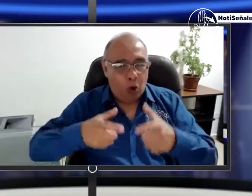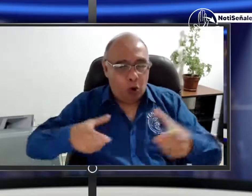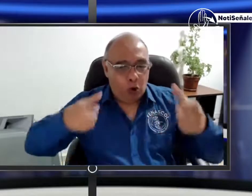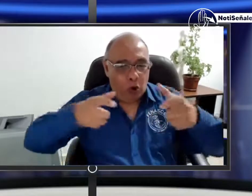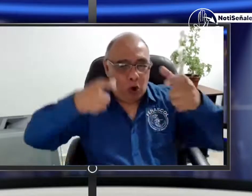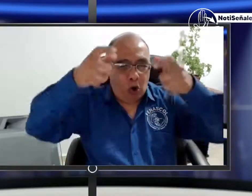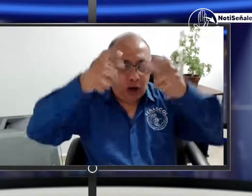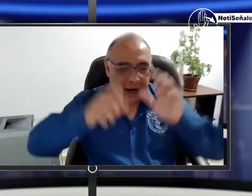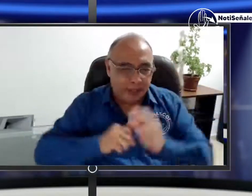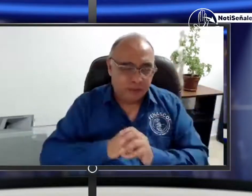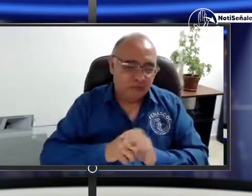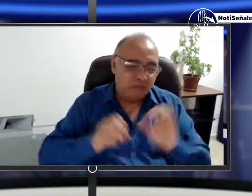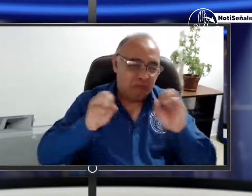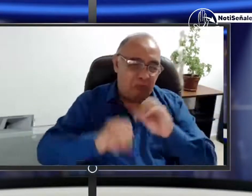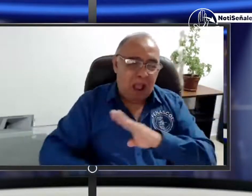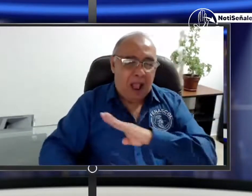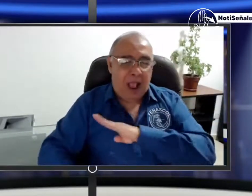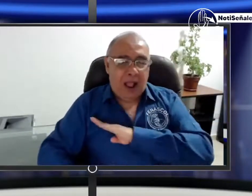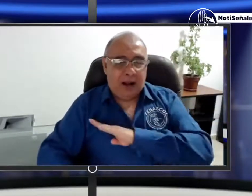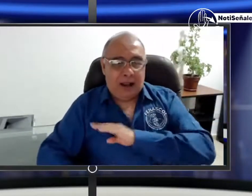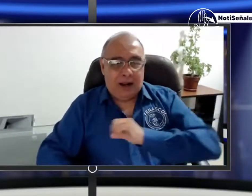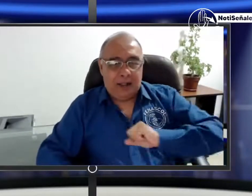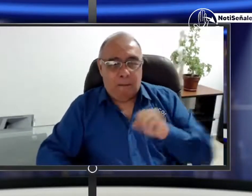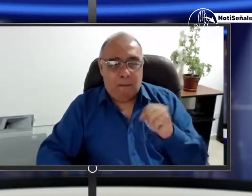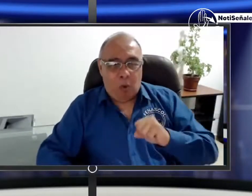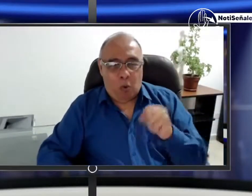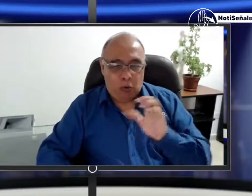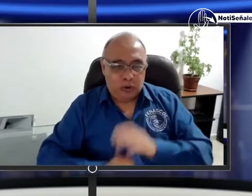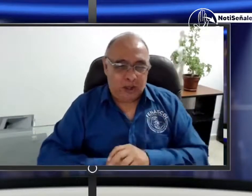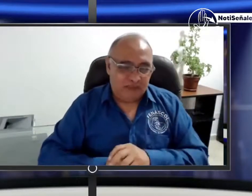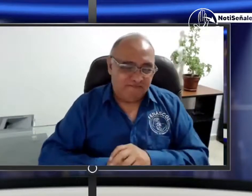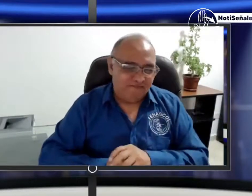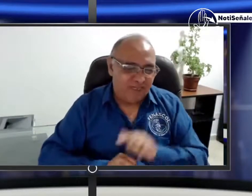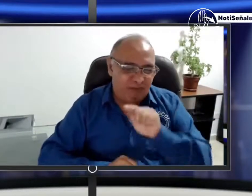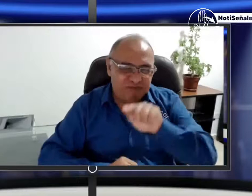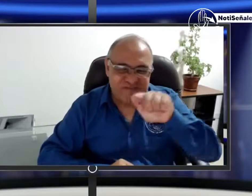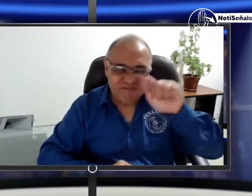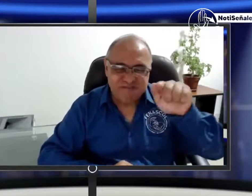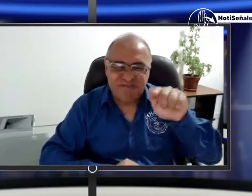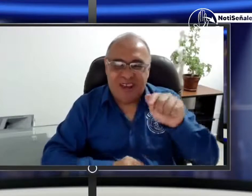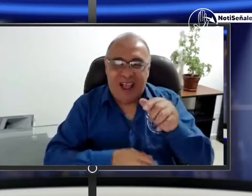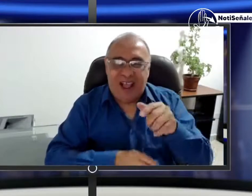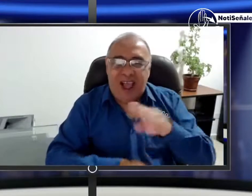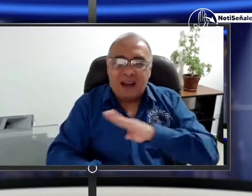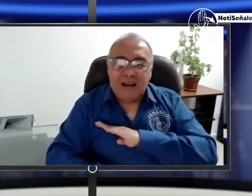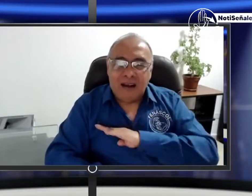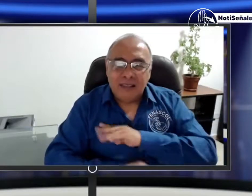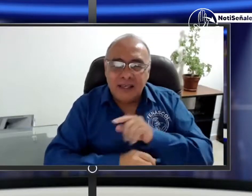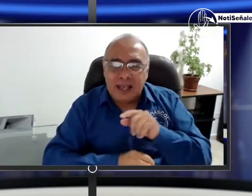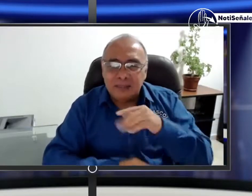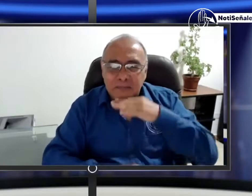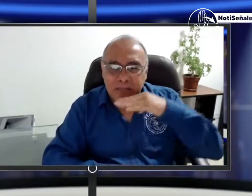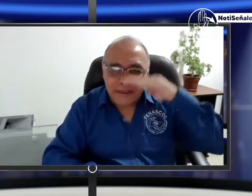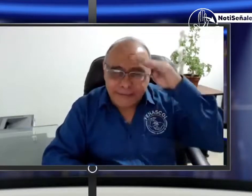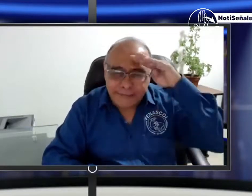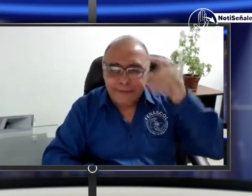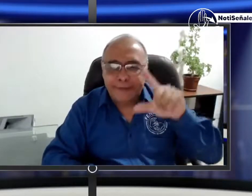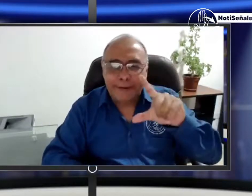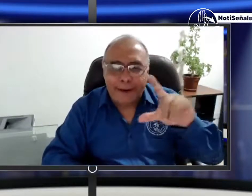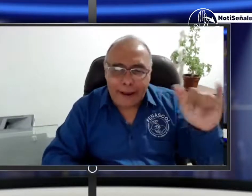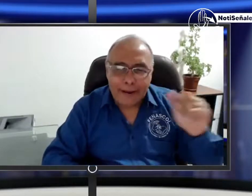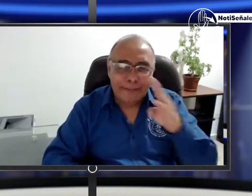nacional de pronto en una sede de gobierno en el congreso en la alcaldía de bogotá en diferentes